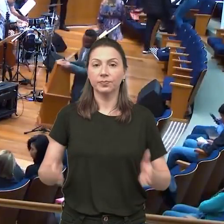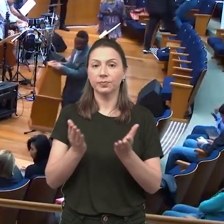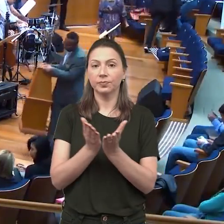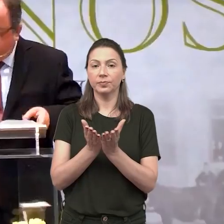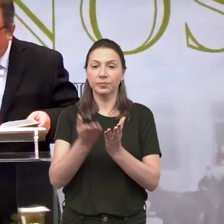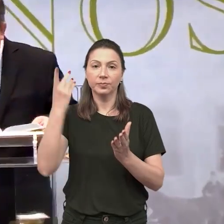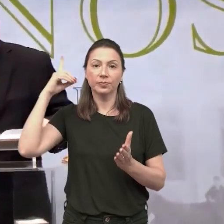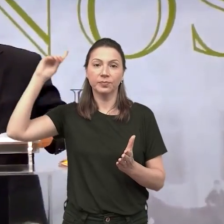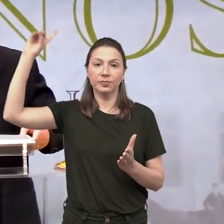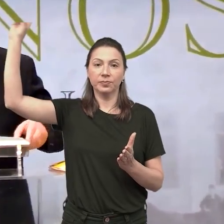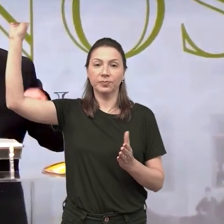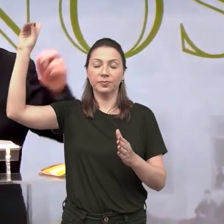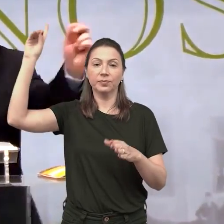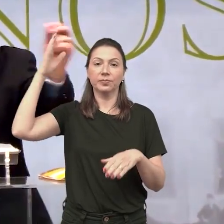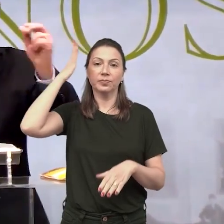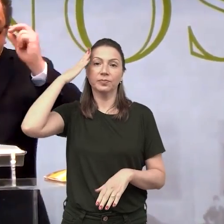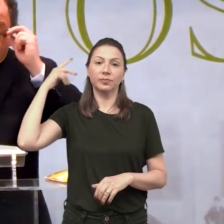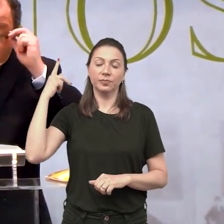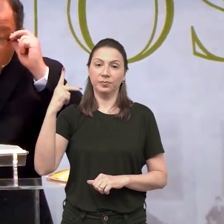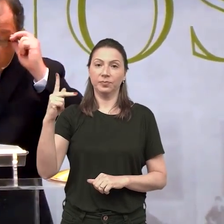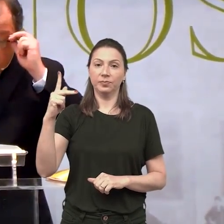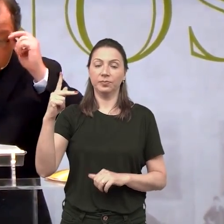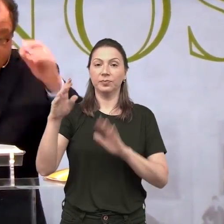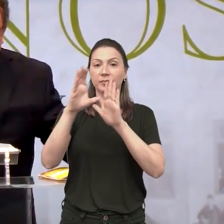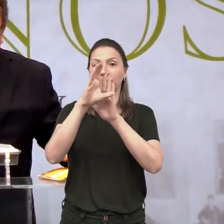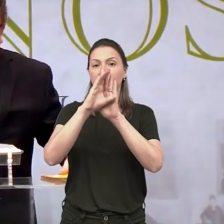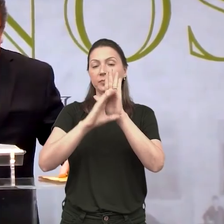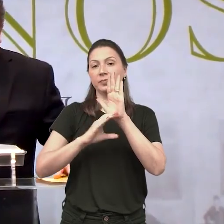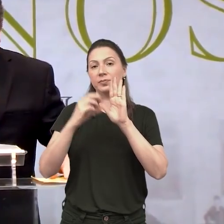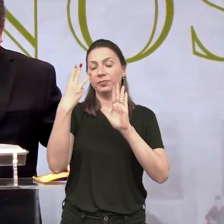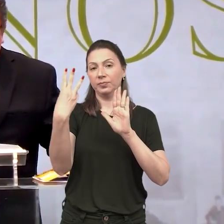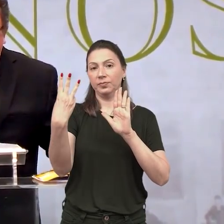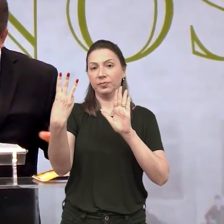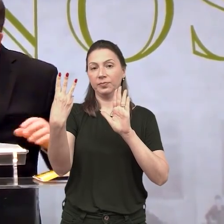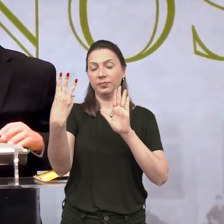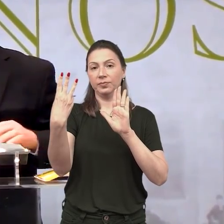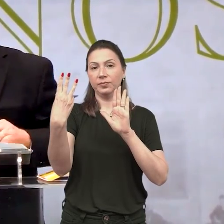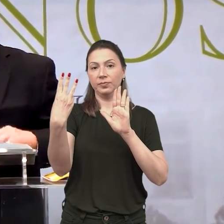Abra sua Bíblia, por favor, em Provérbios, capítulo 3,